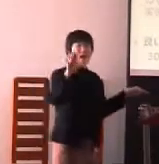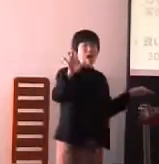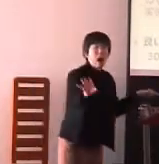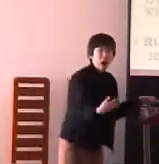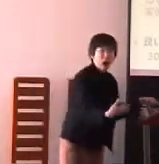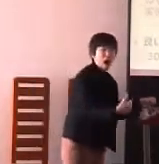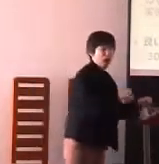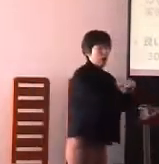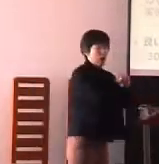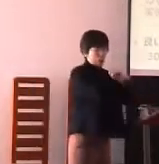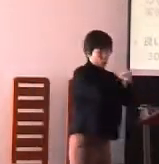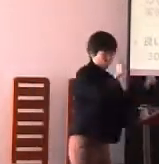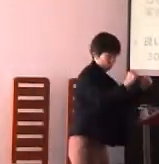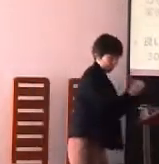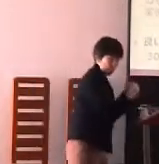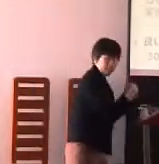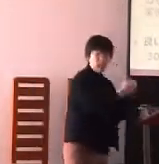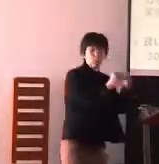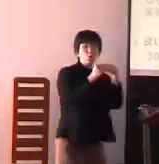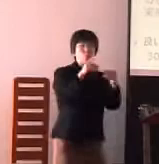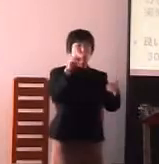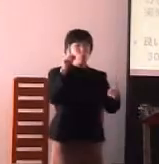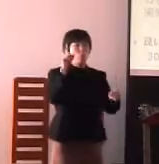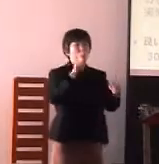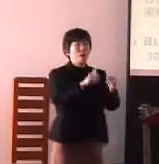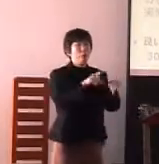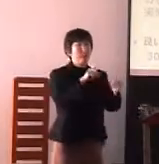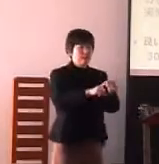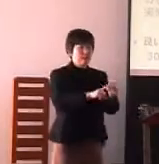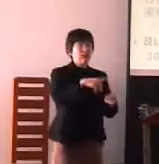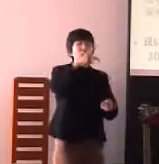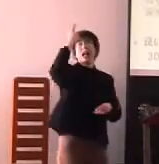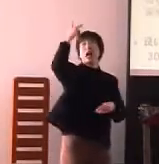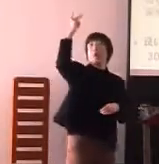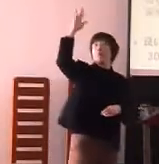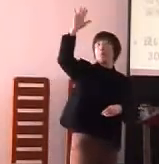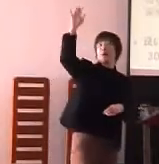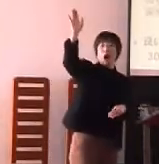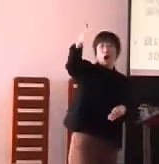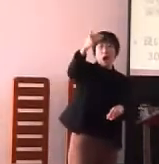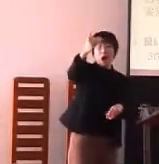神様から命じられて召されてモーセは